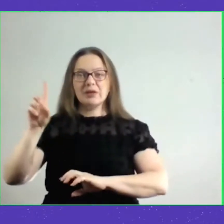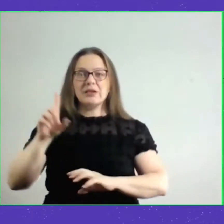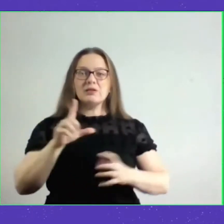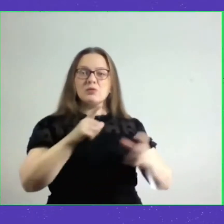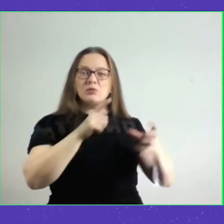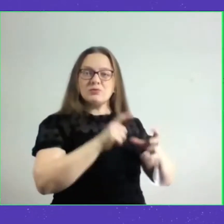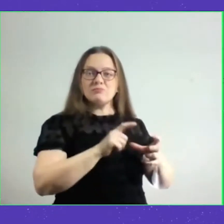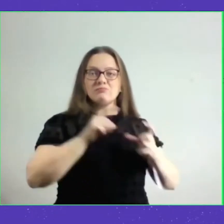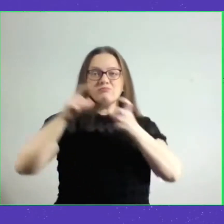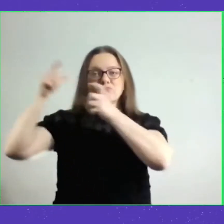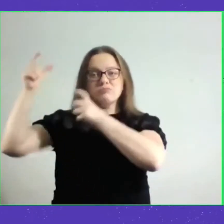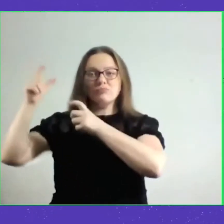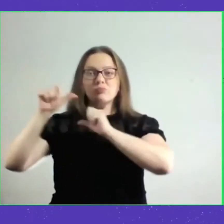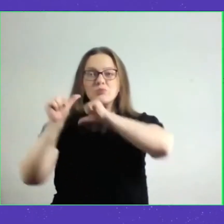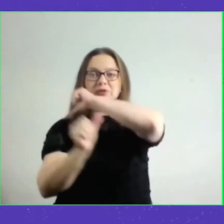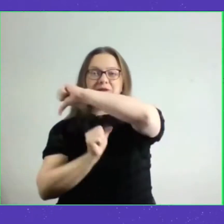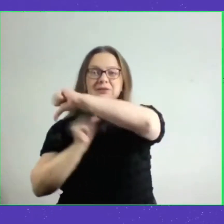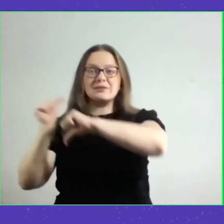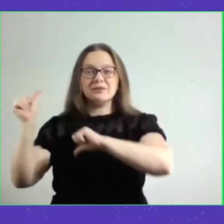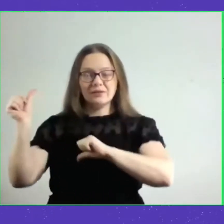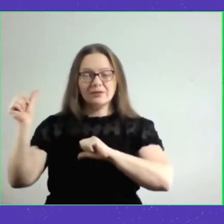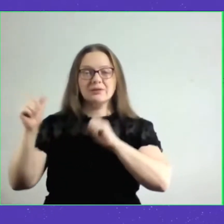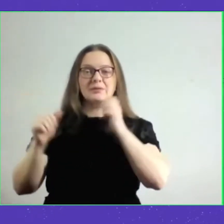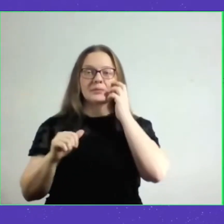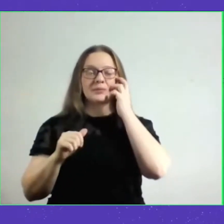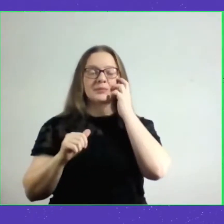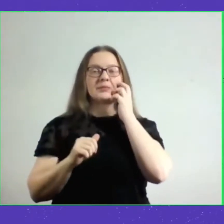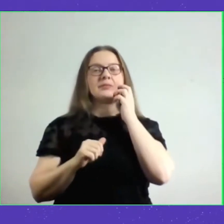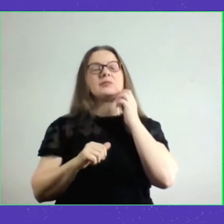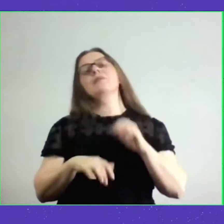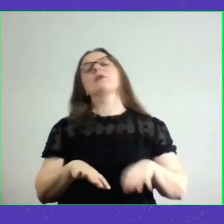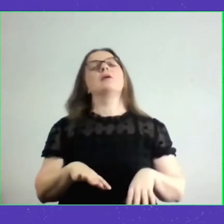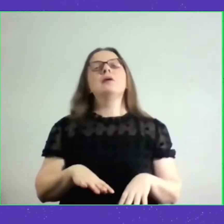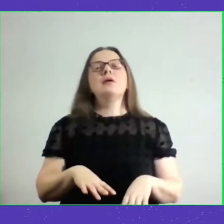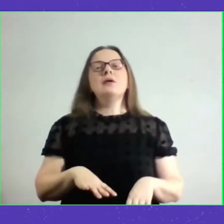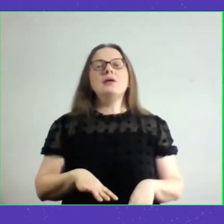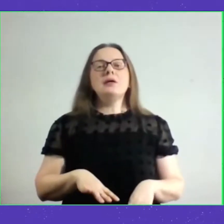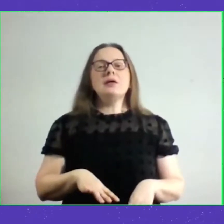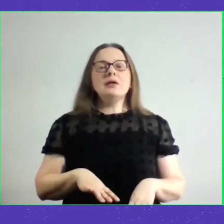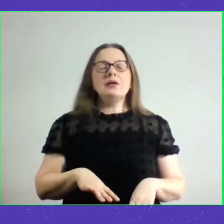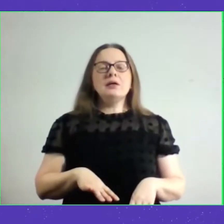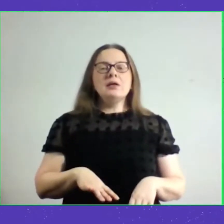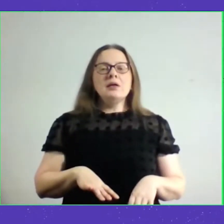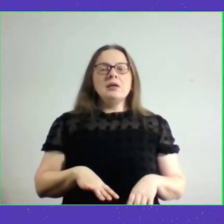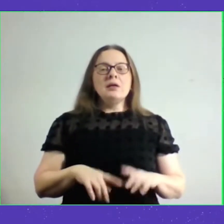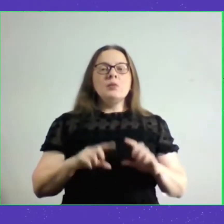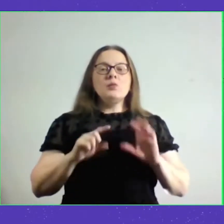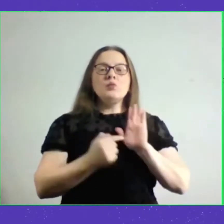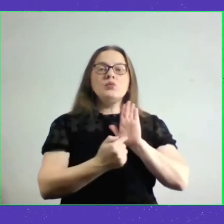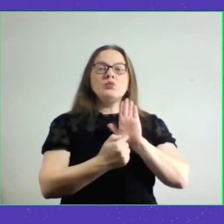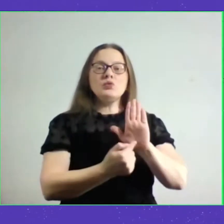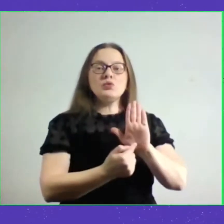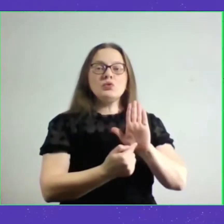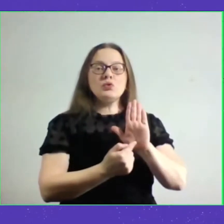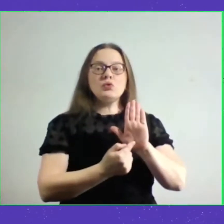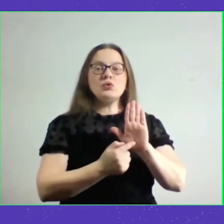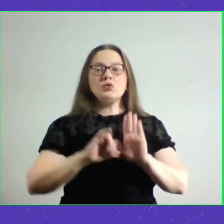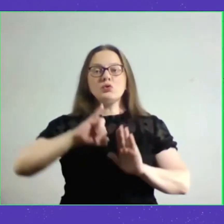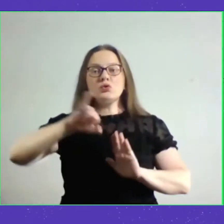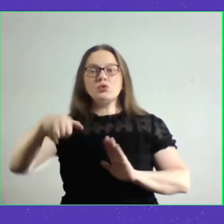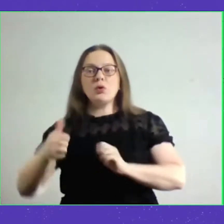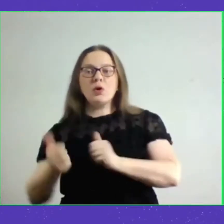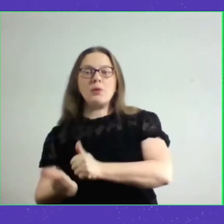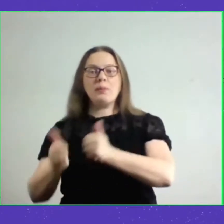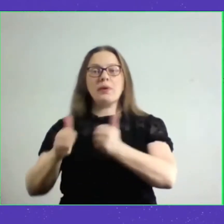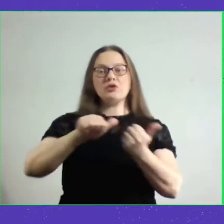E o Senhor, isso aqui foi João Batista que pregou em Mateus 3:2, mas o Senhor Jesus também pregou